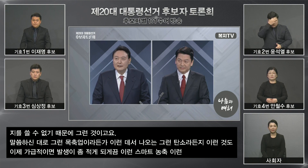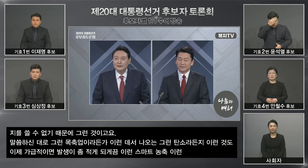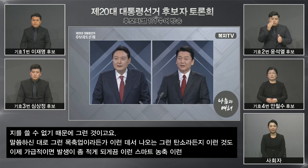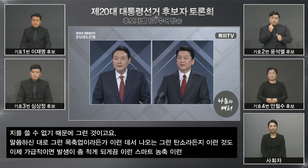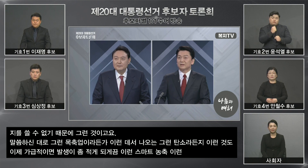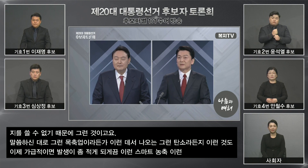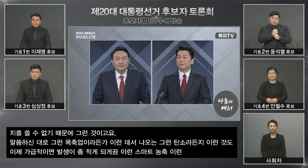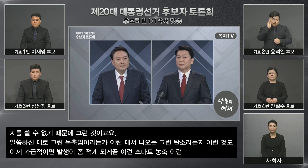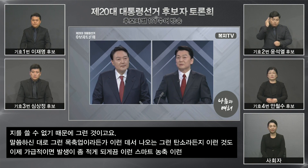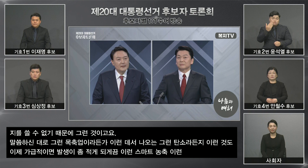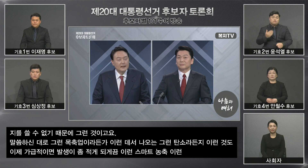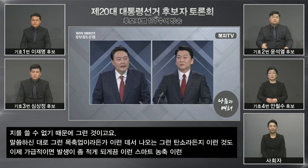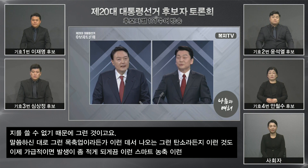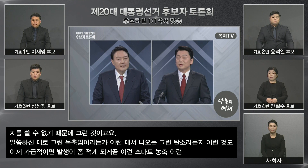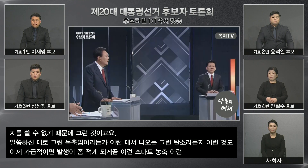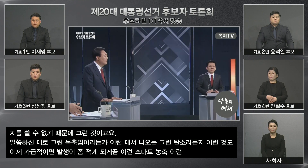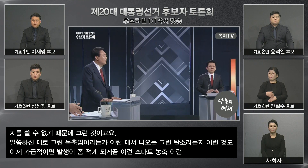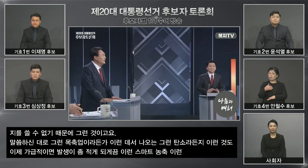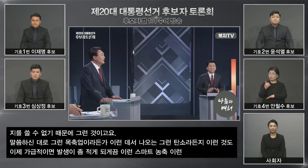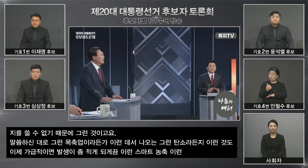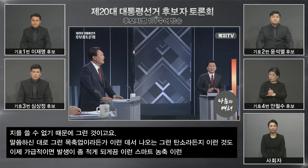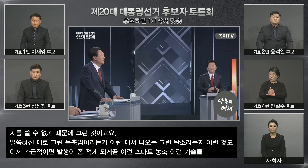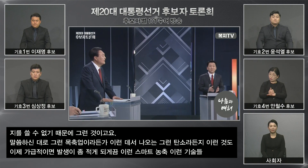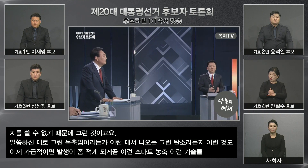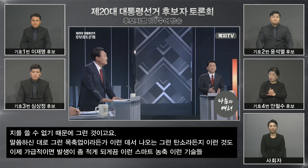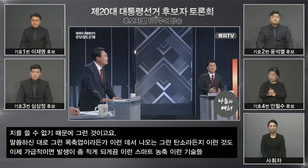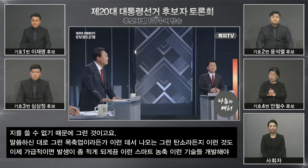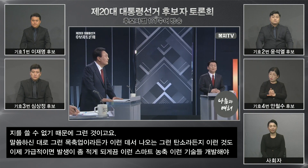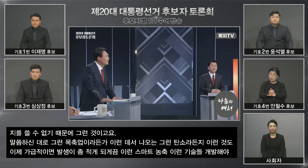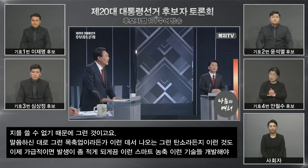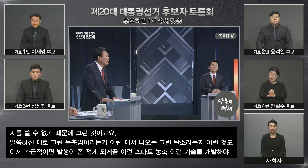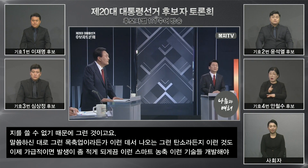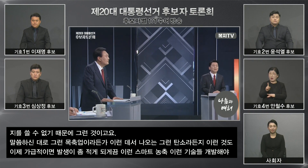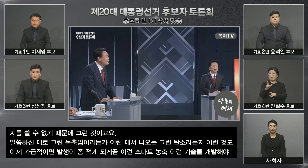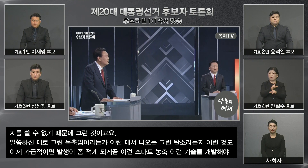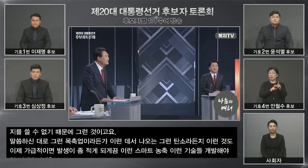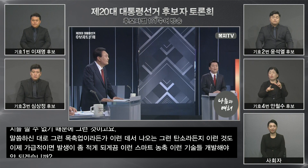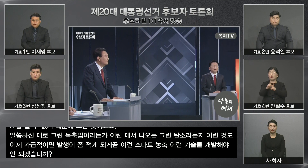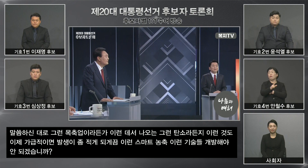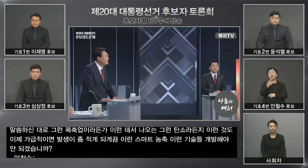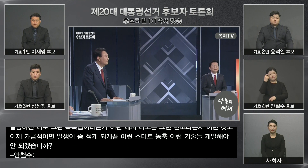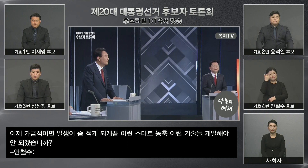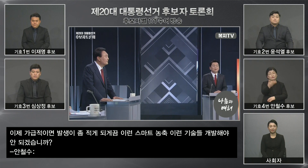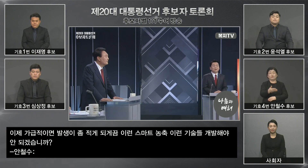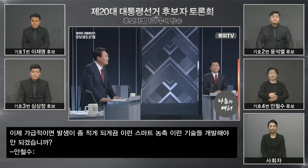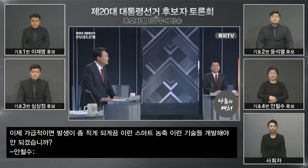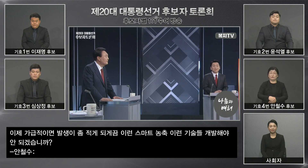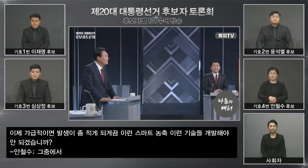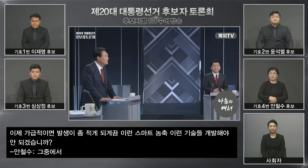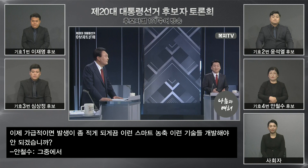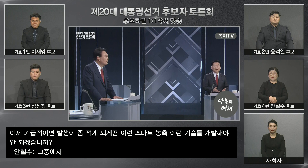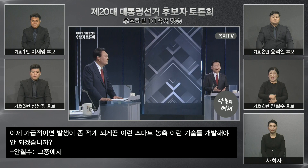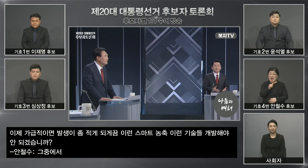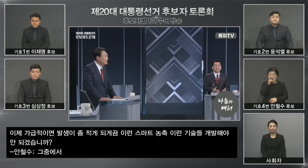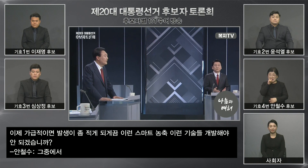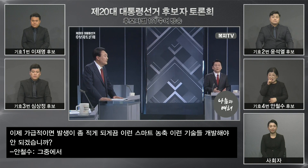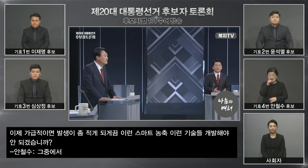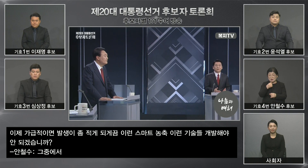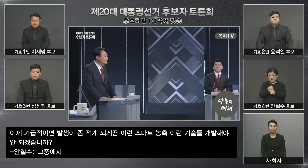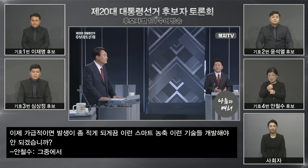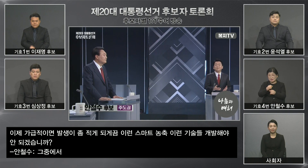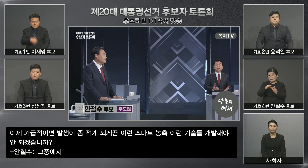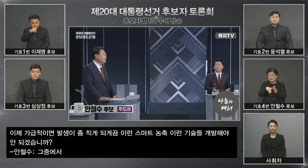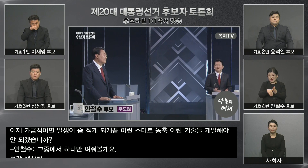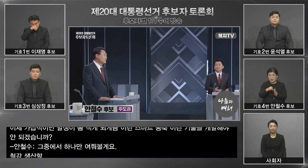네. 그러면 네. 그 중에서 하나만 그럼 여쭤볼게요. 네. 철강 생산할 때